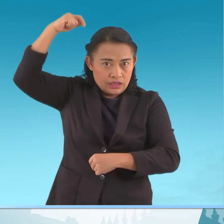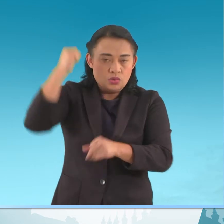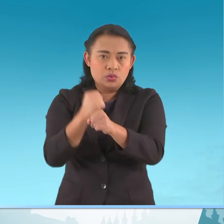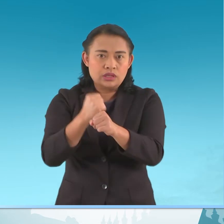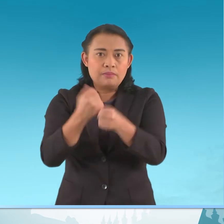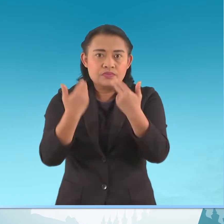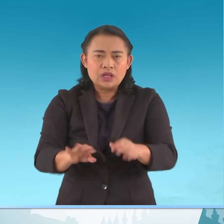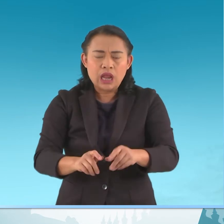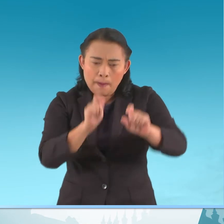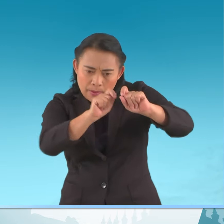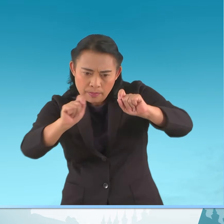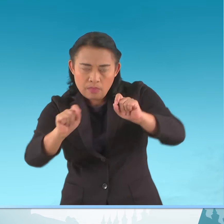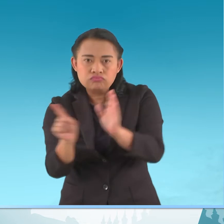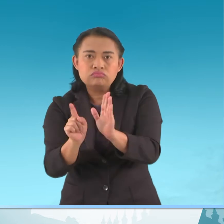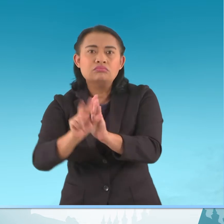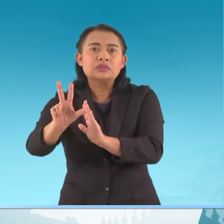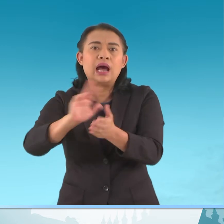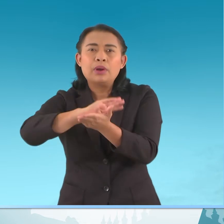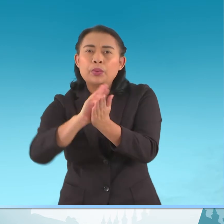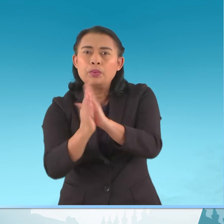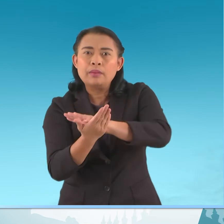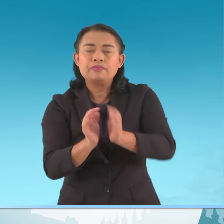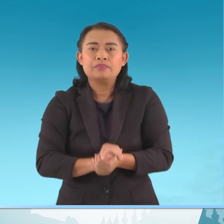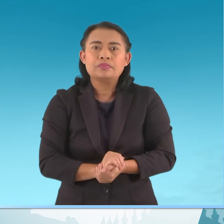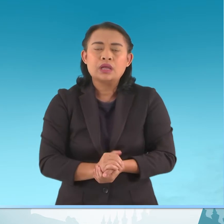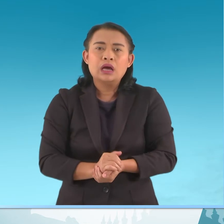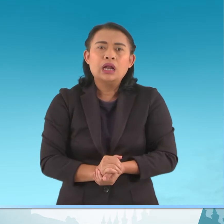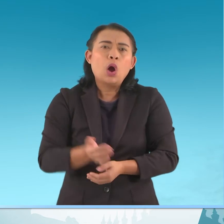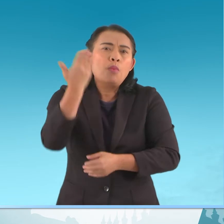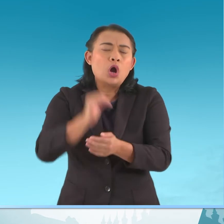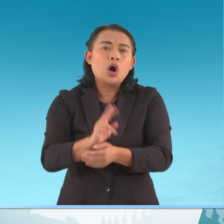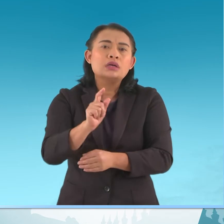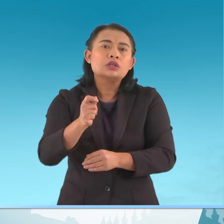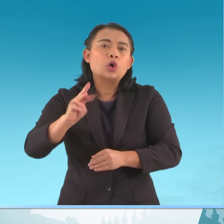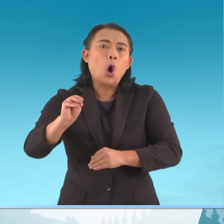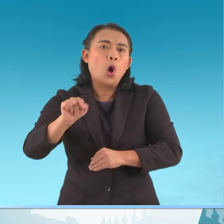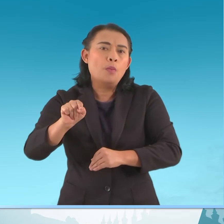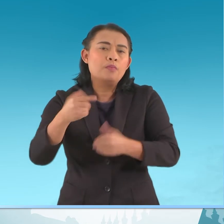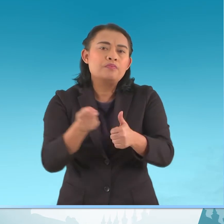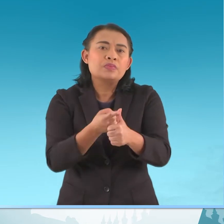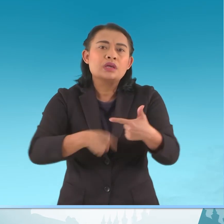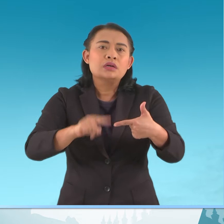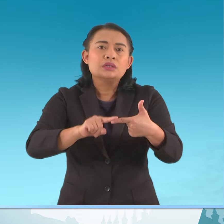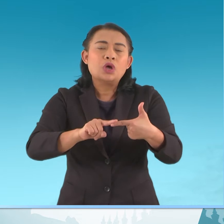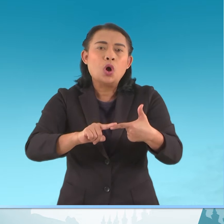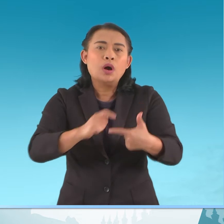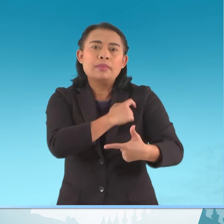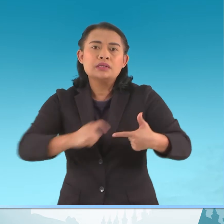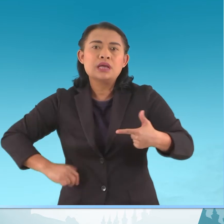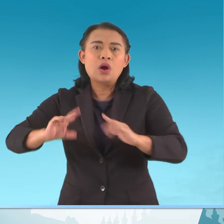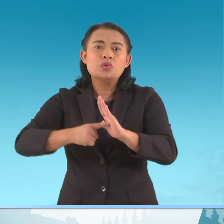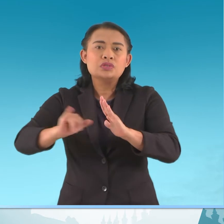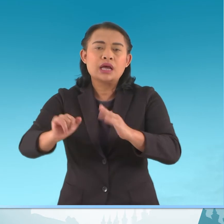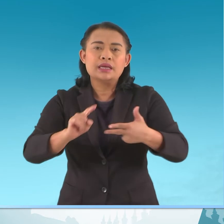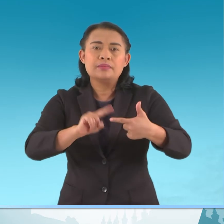รับการบูรณะครั้งใหญ่มาแล้วถึง 3ครั้งด้วยกันรุกแรกนะครับเป็นยุคที่อาณาจักรของรุ่งเรืองยุคที่ 2เป็นยุคของพระเจ้าไชยเชษฐาธิ